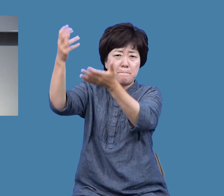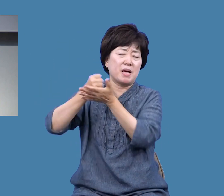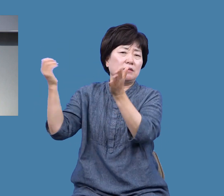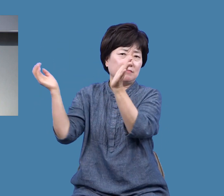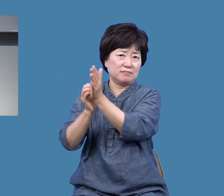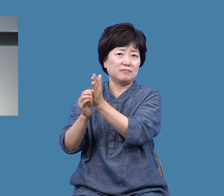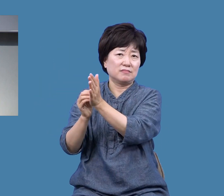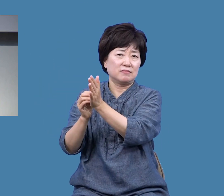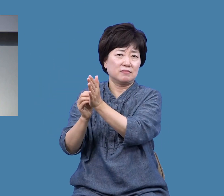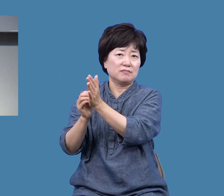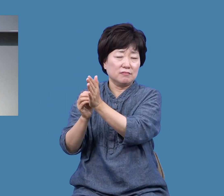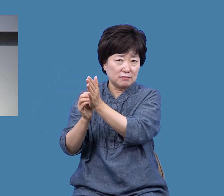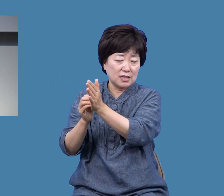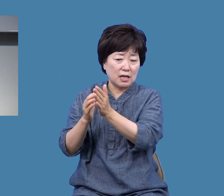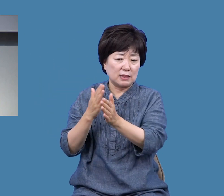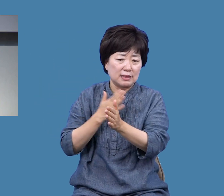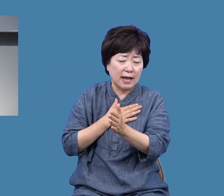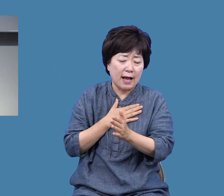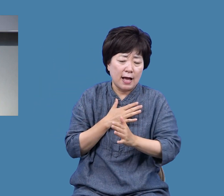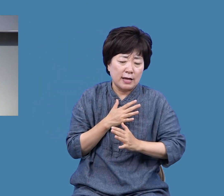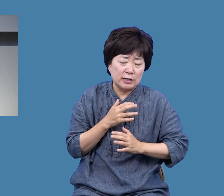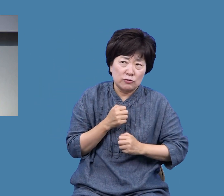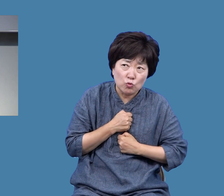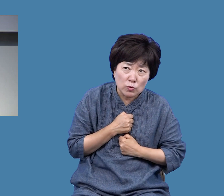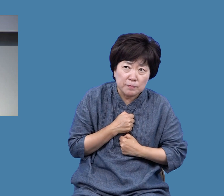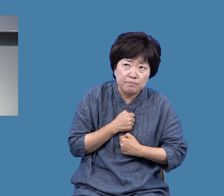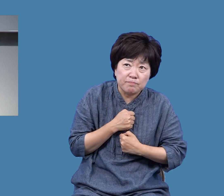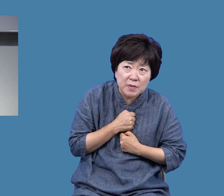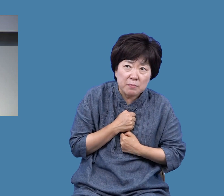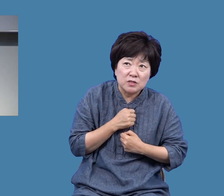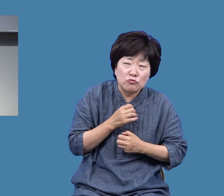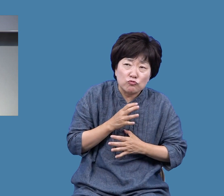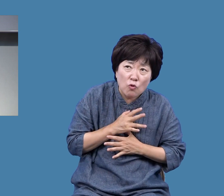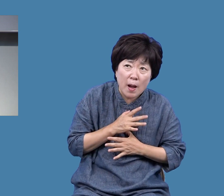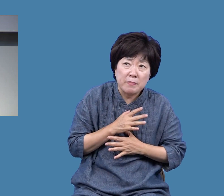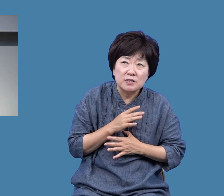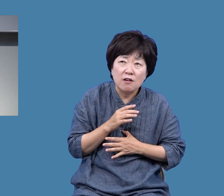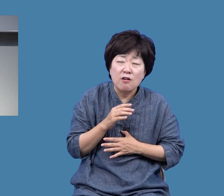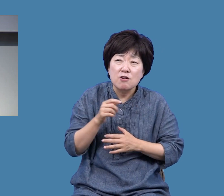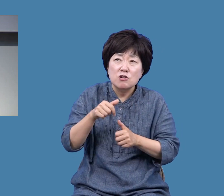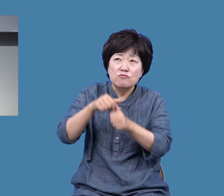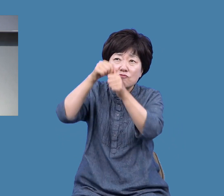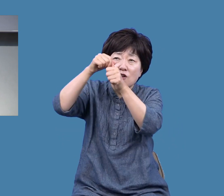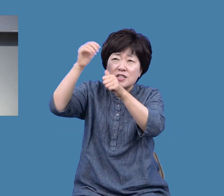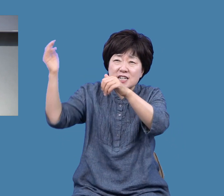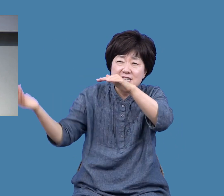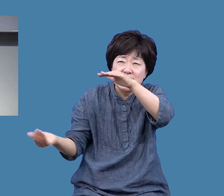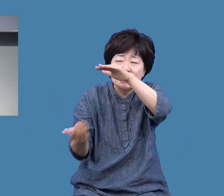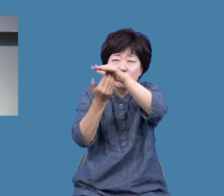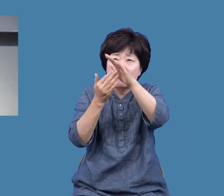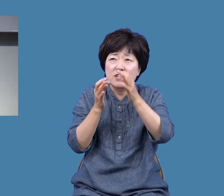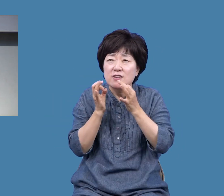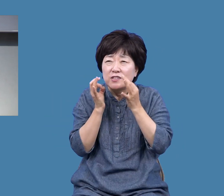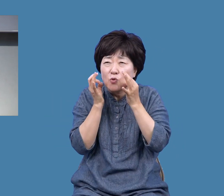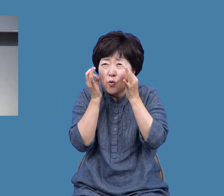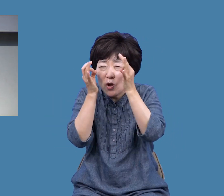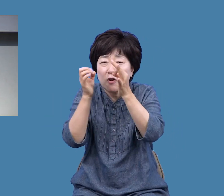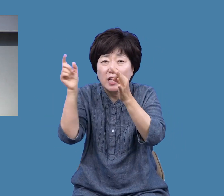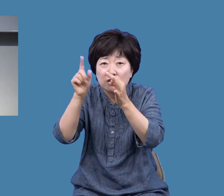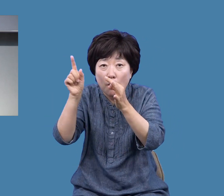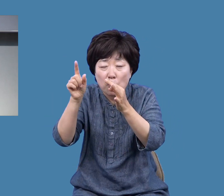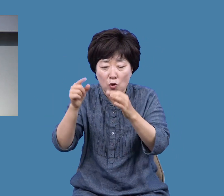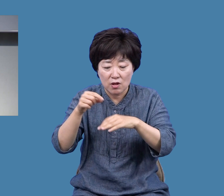그런데 우리가 두려워하며 이루어가야 될 몸의 구원은 뭐냐면 바울이 얘기했듯이 우리의 몸을 쳐서